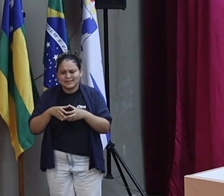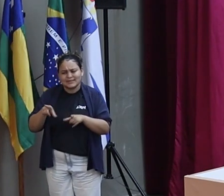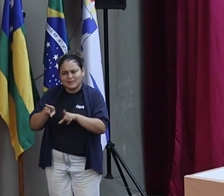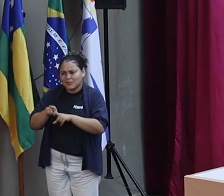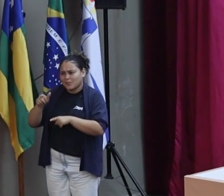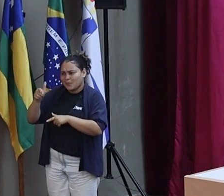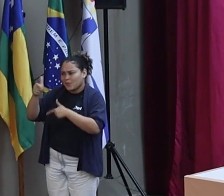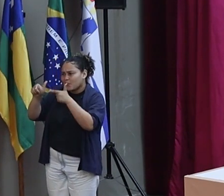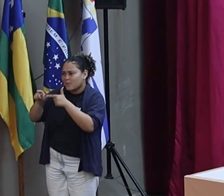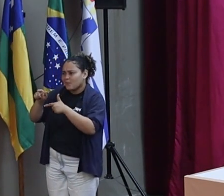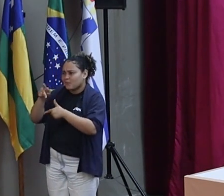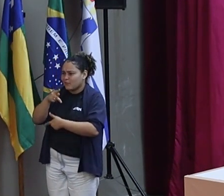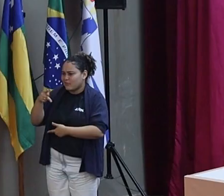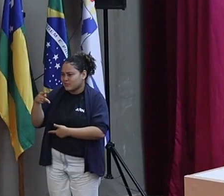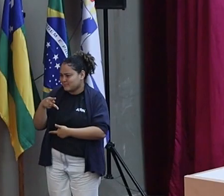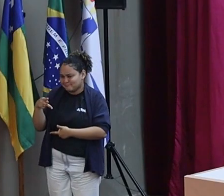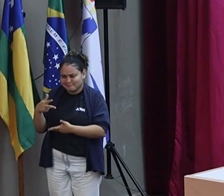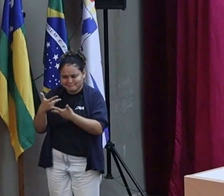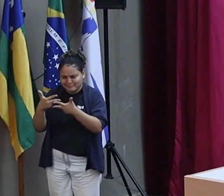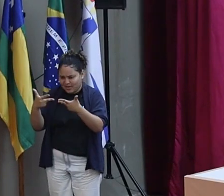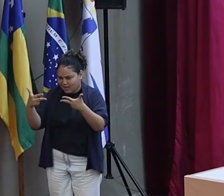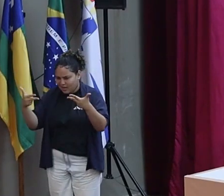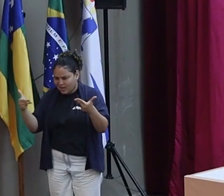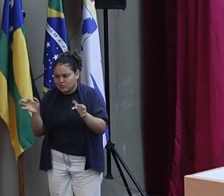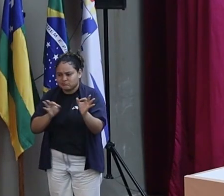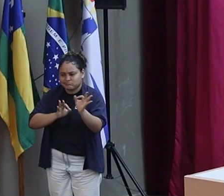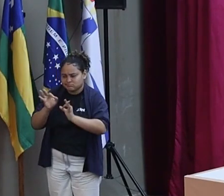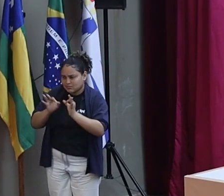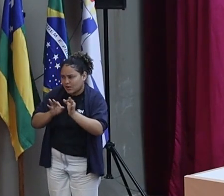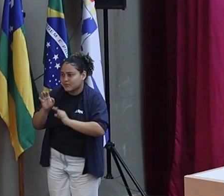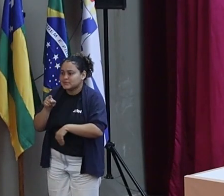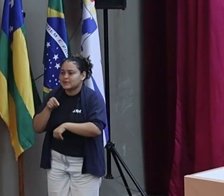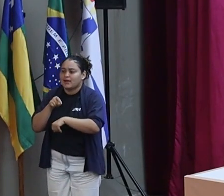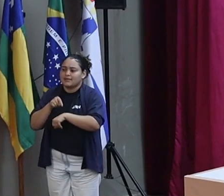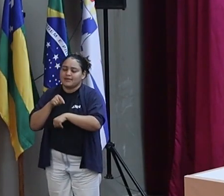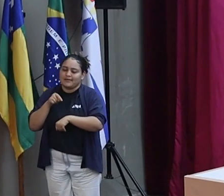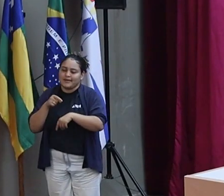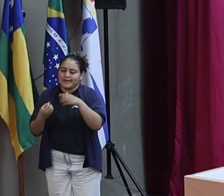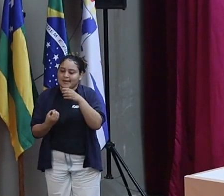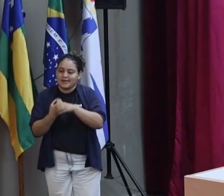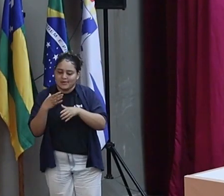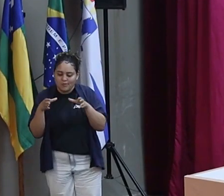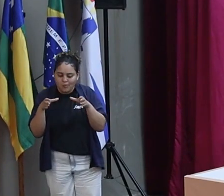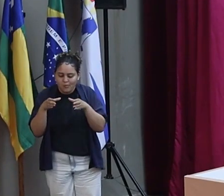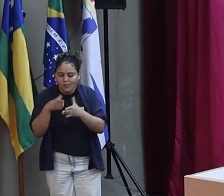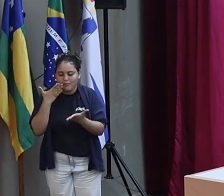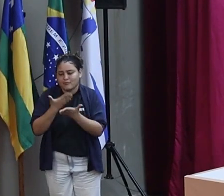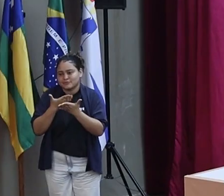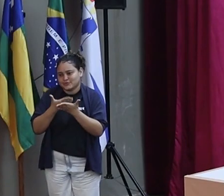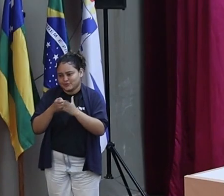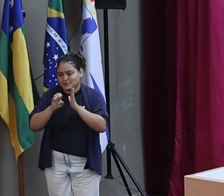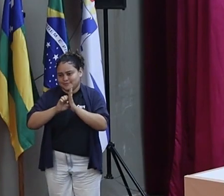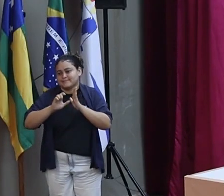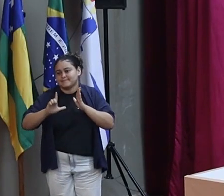custódio, então, professora Dilamar, muitos professores se organizaram naquele momento e nós construímos um estudo sobre os